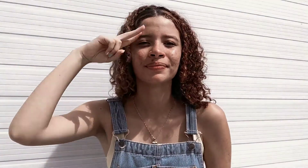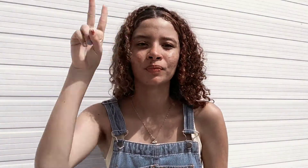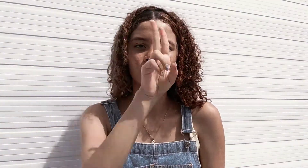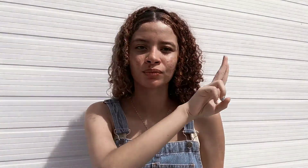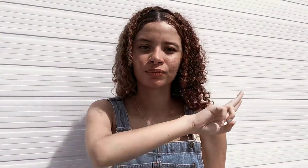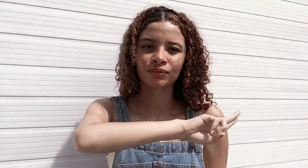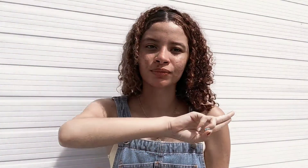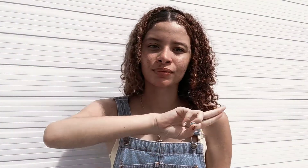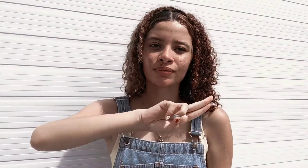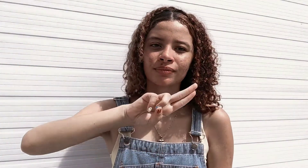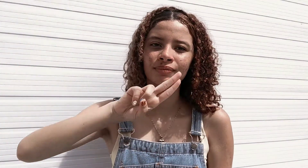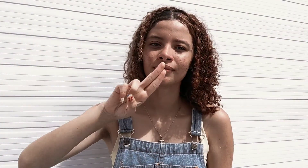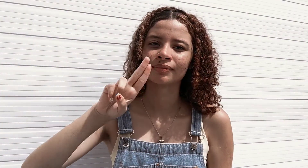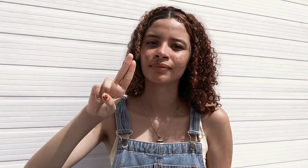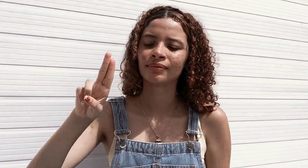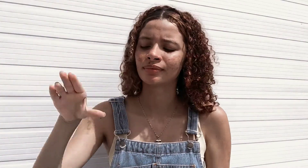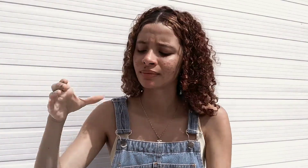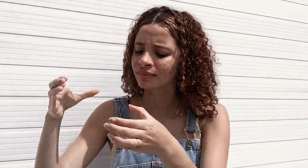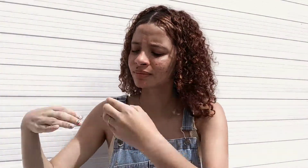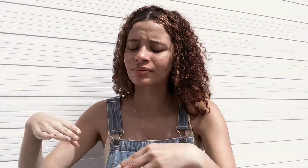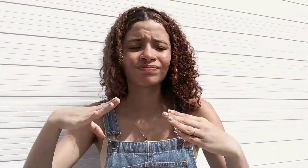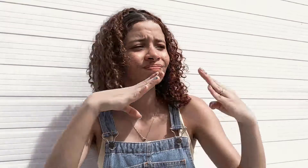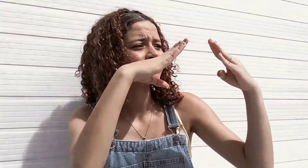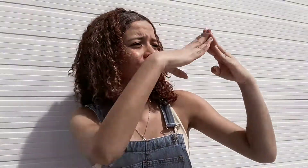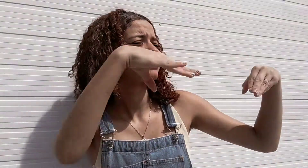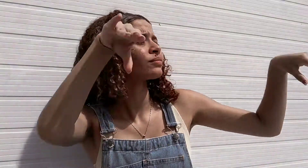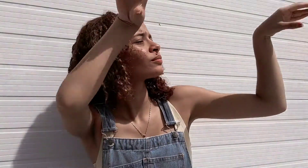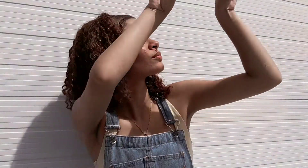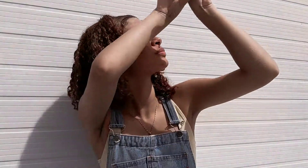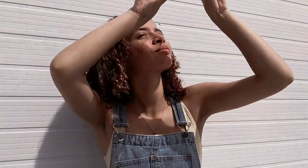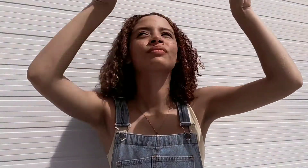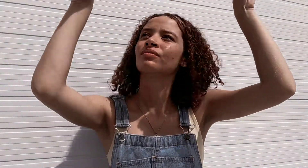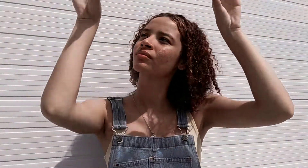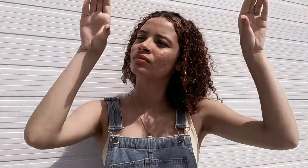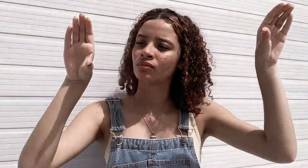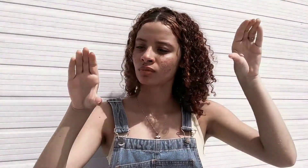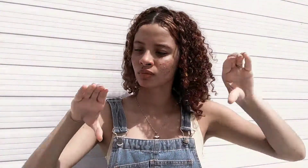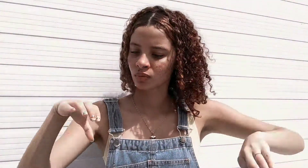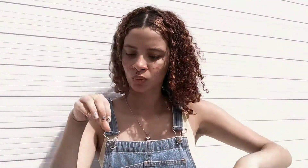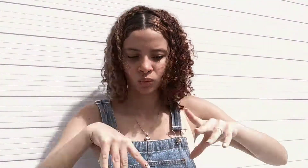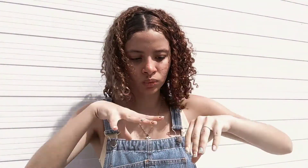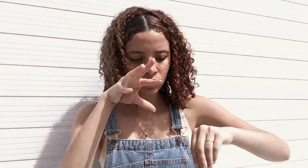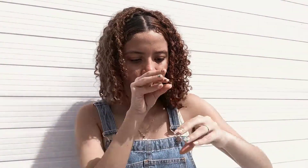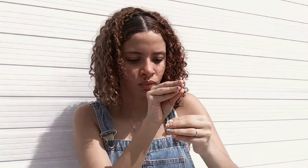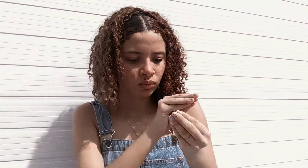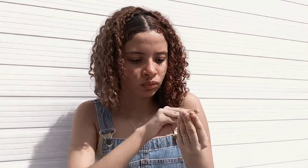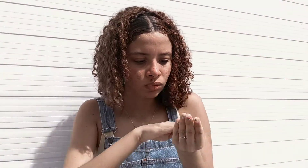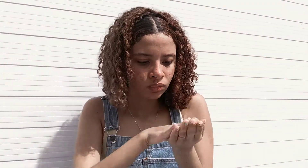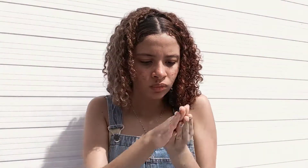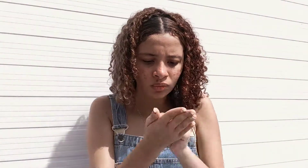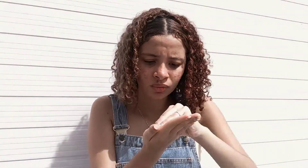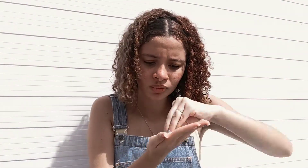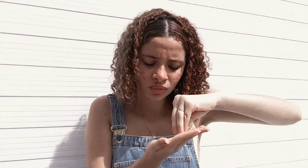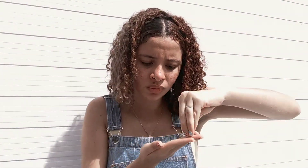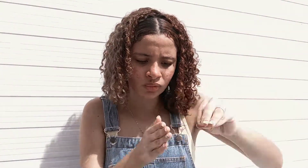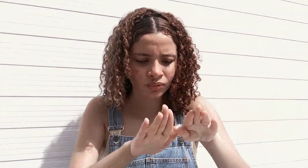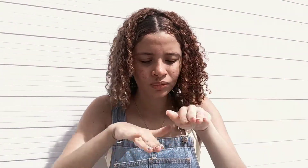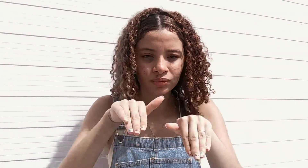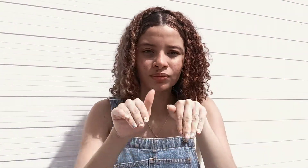meu nome É que eu sou de um lugar onde o céu molha o chão Céu e chão grudam no